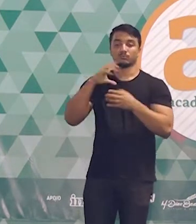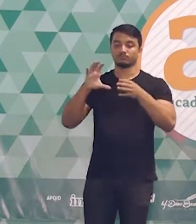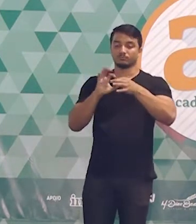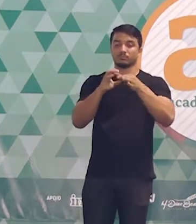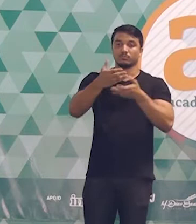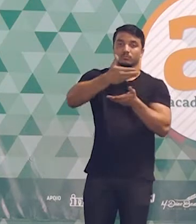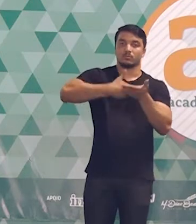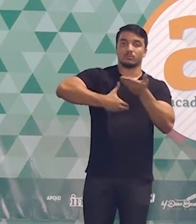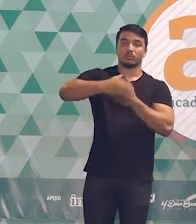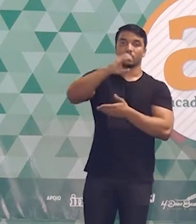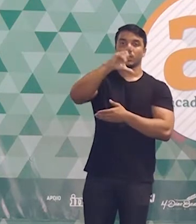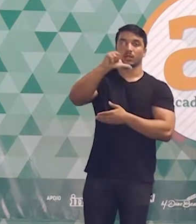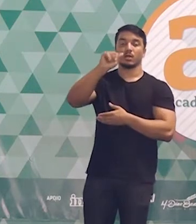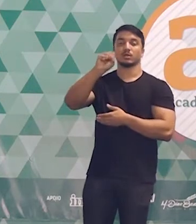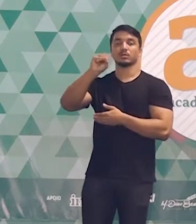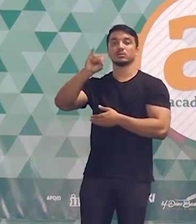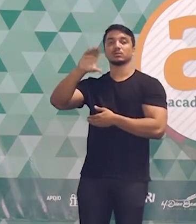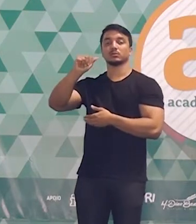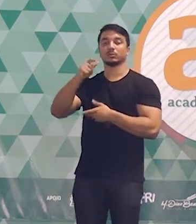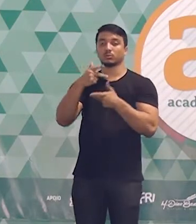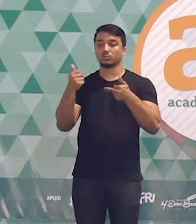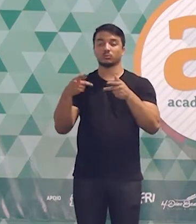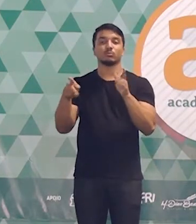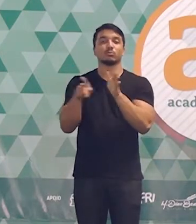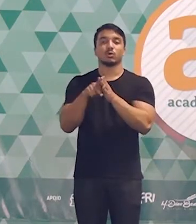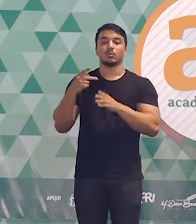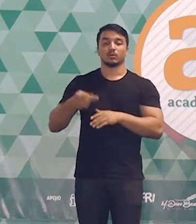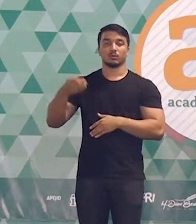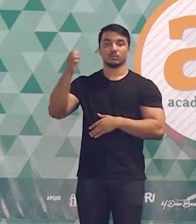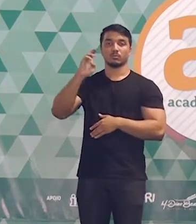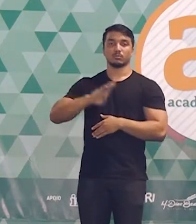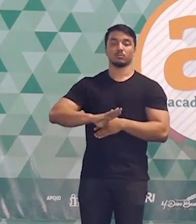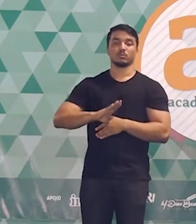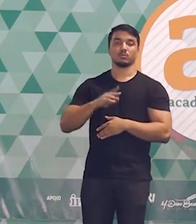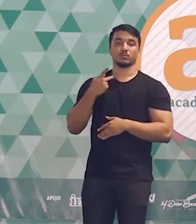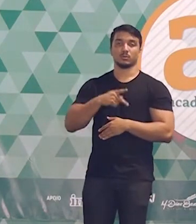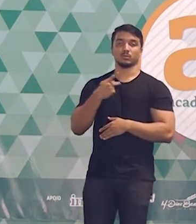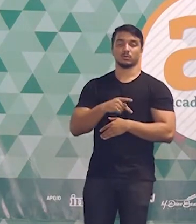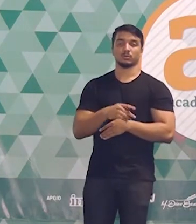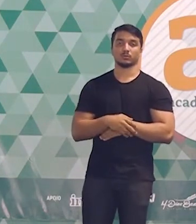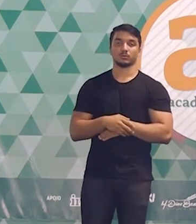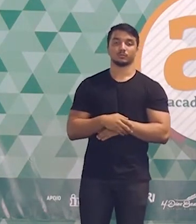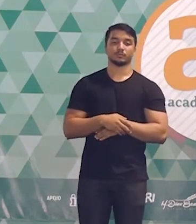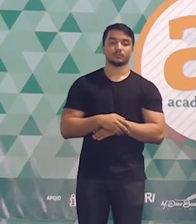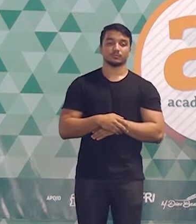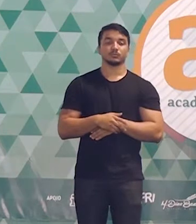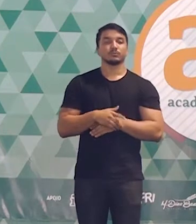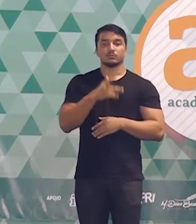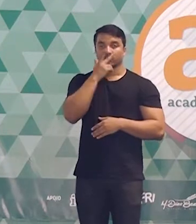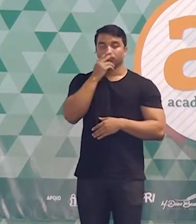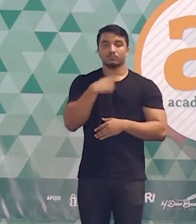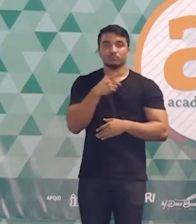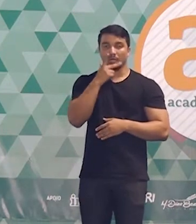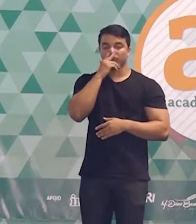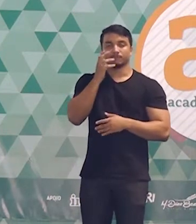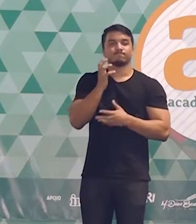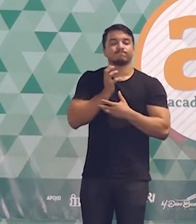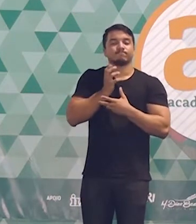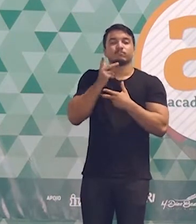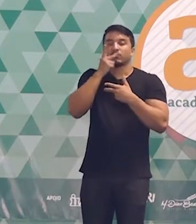a música clássica instrumentos típicos da música popular brasileira. Isso é muito rico